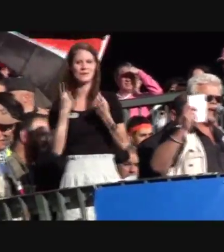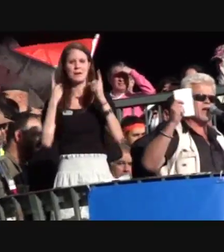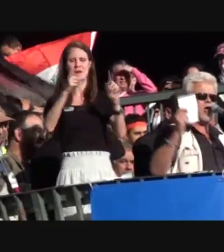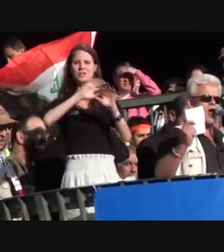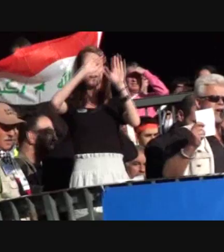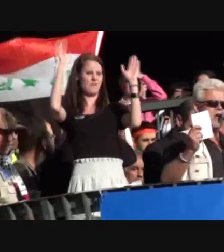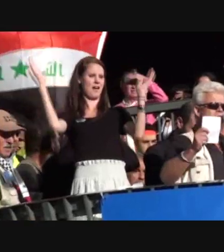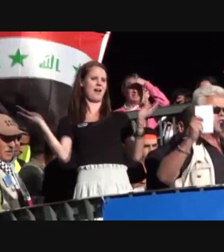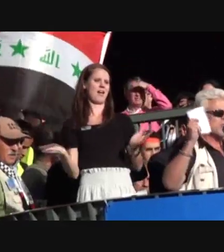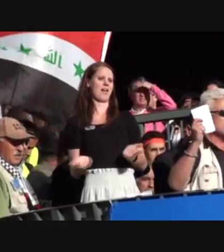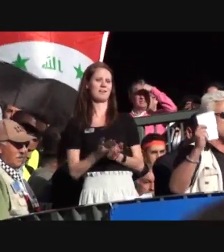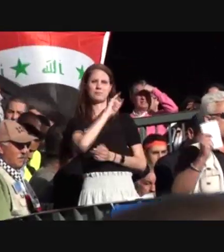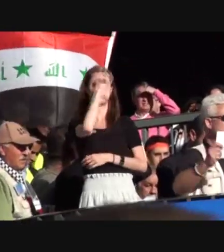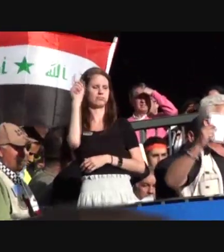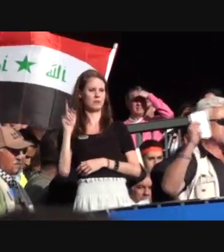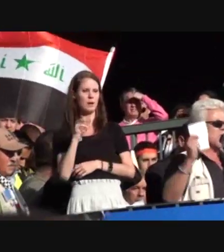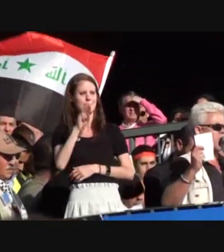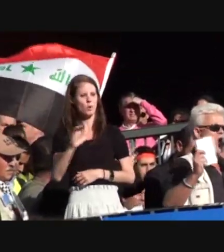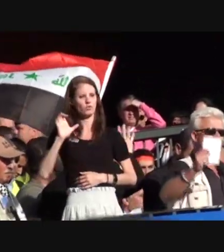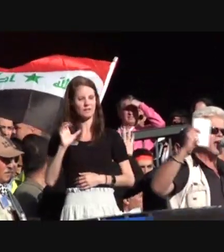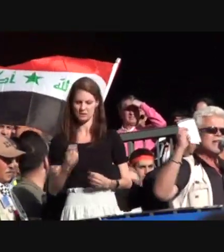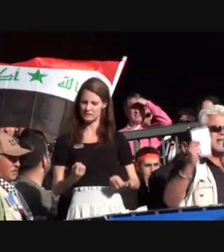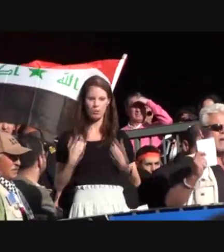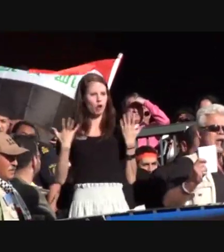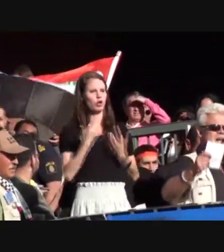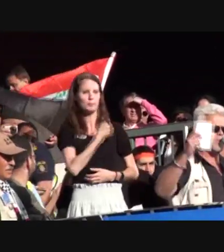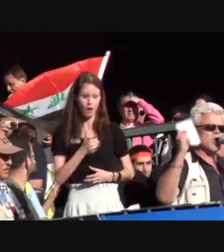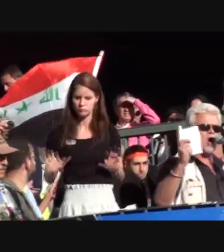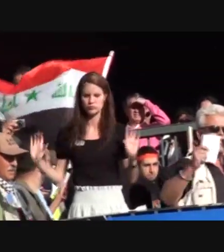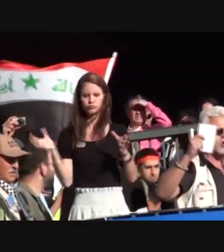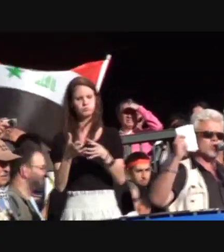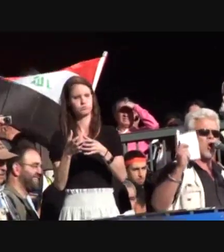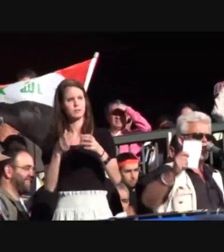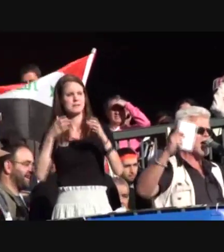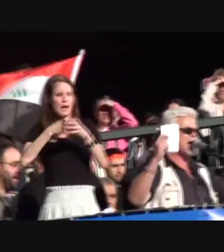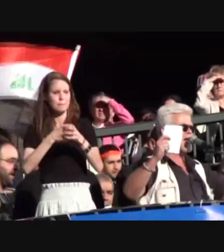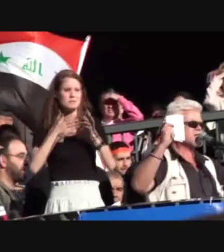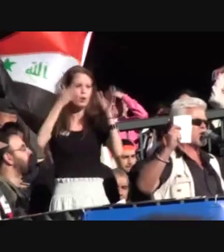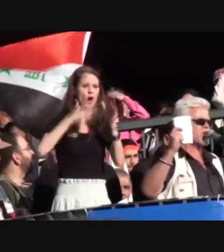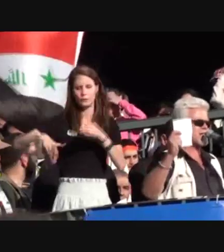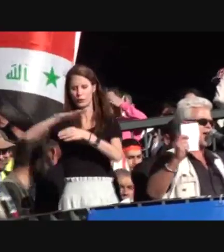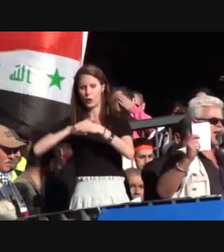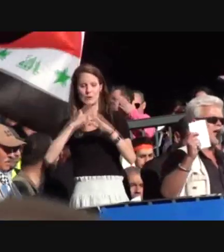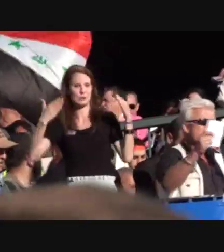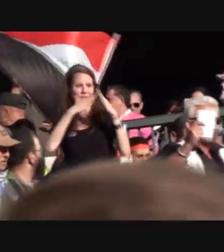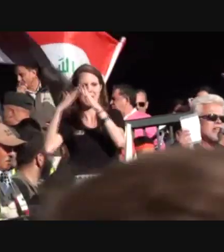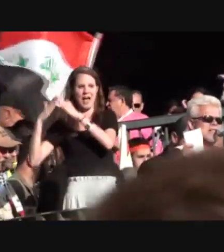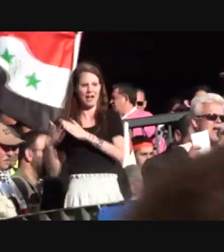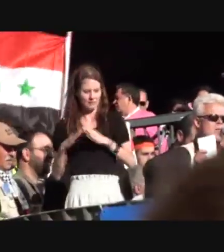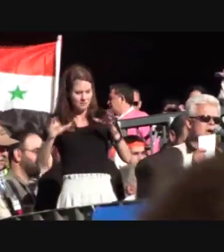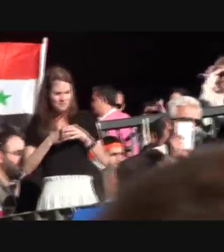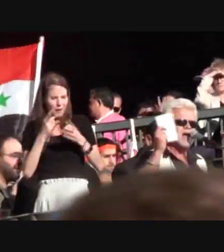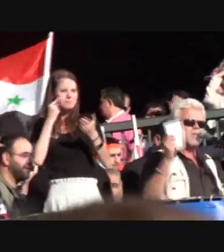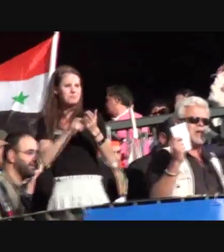människor världen över som i måndags spontant samlades på gator och torg i alla större städer för